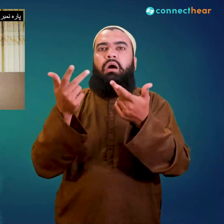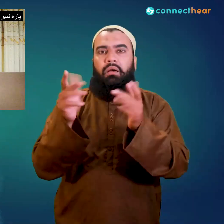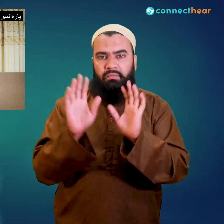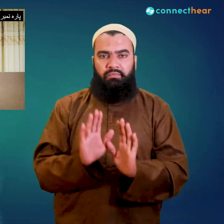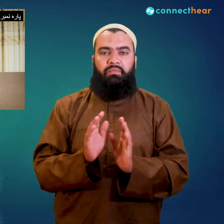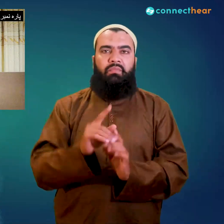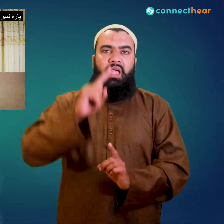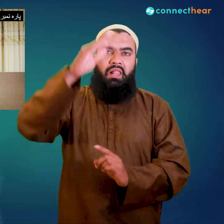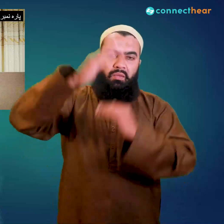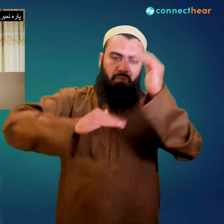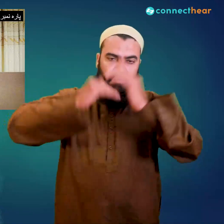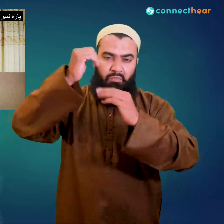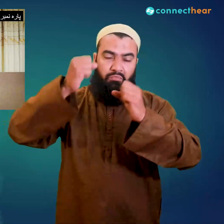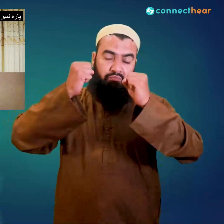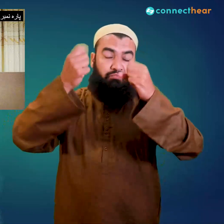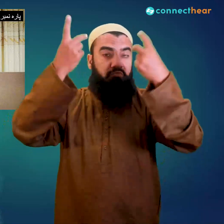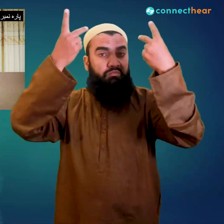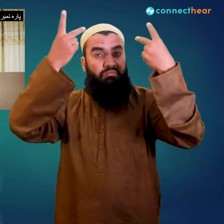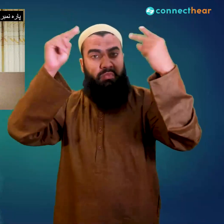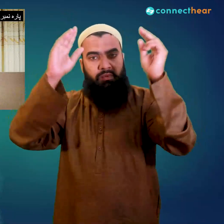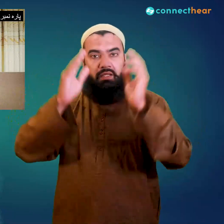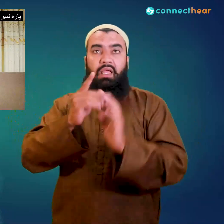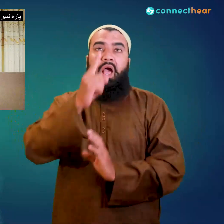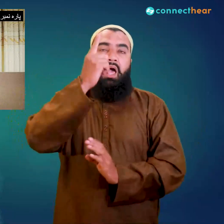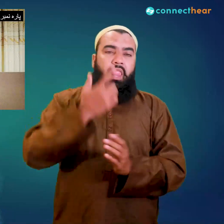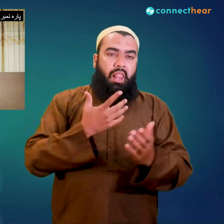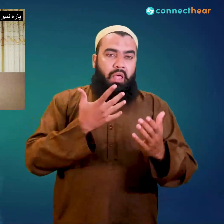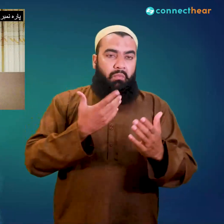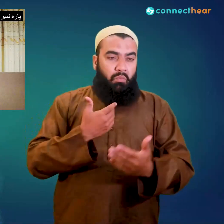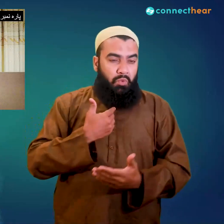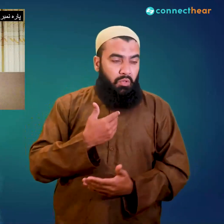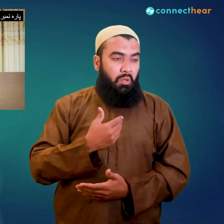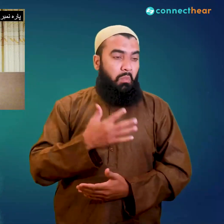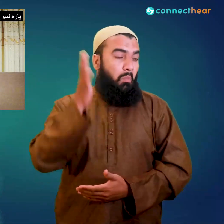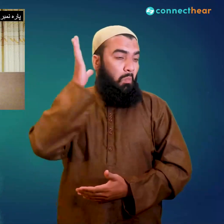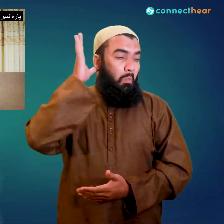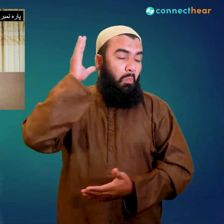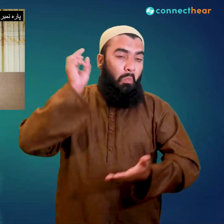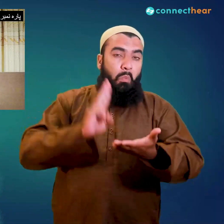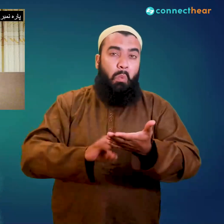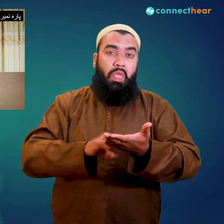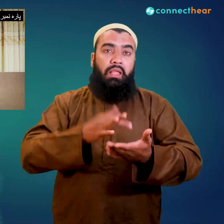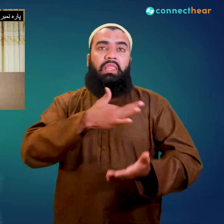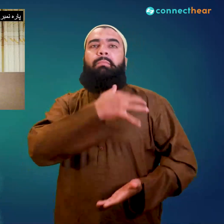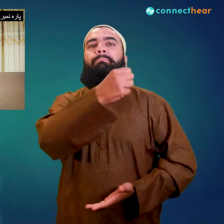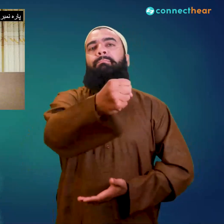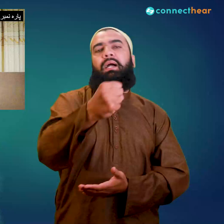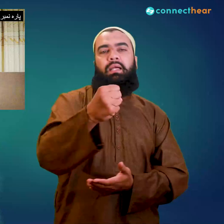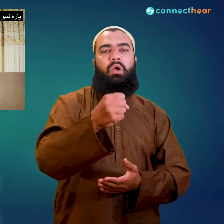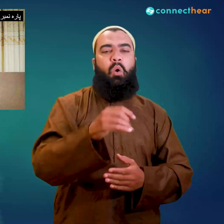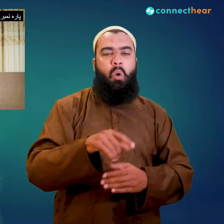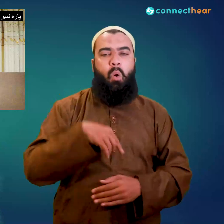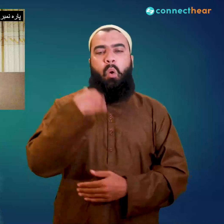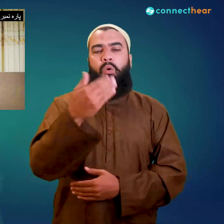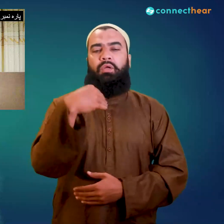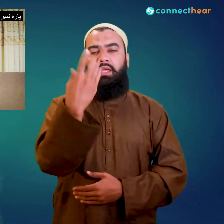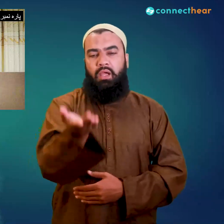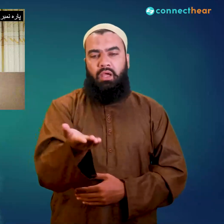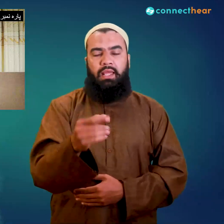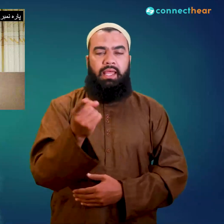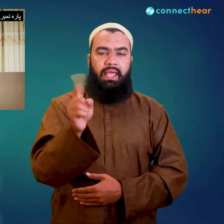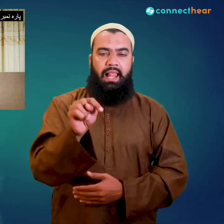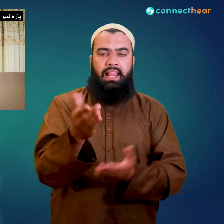مجھے توفنی مسلمہ، مسلمان رکھ، والحقنی بالصالحین، اور آخرت میں میرا